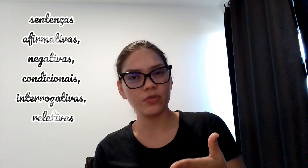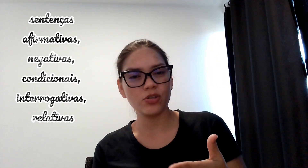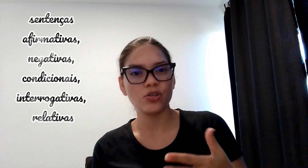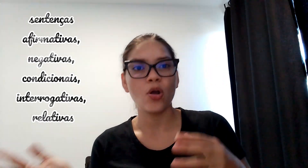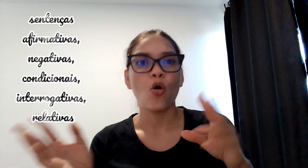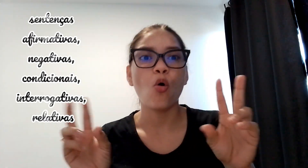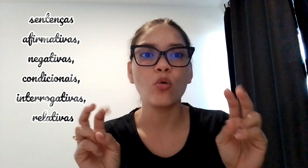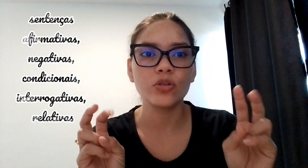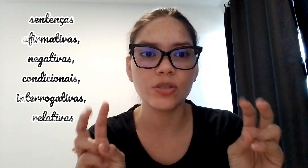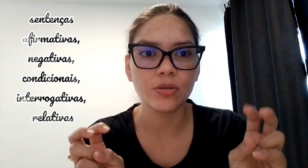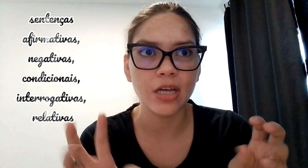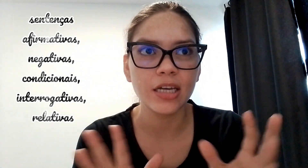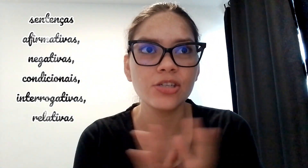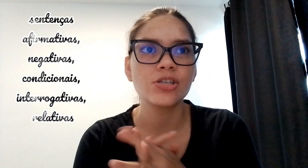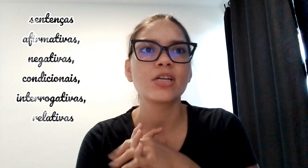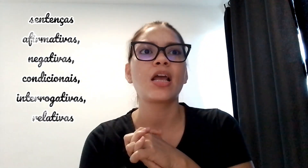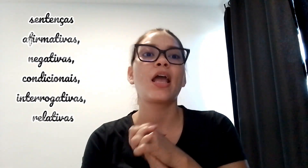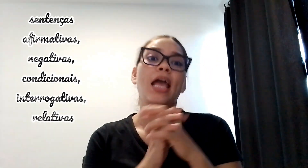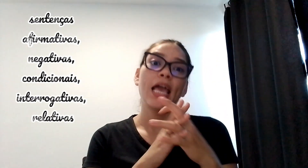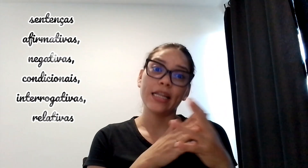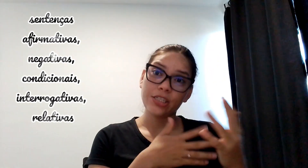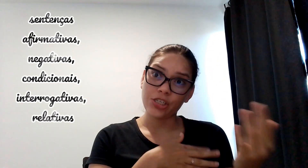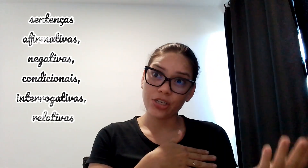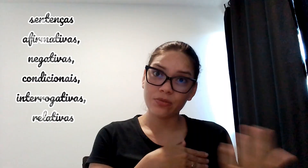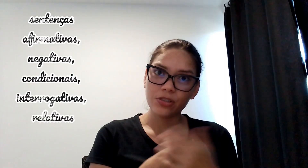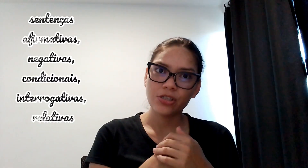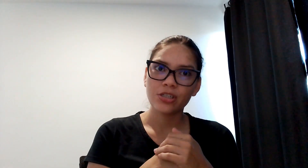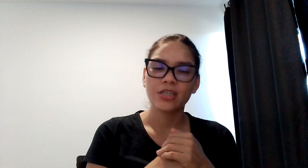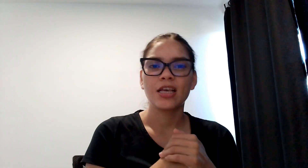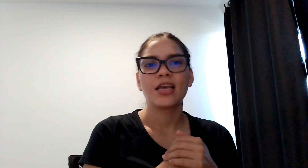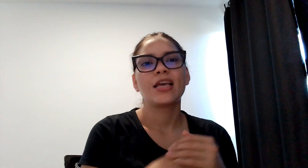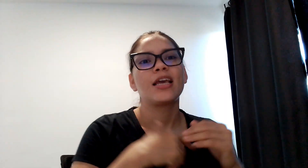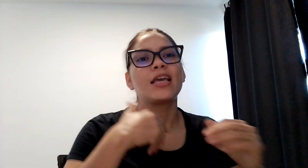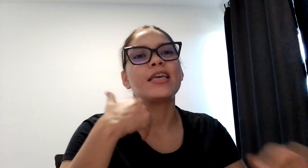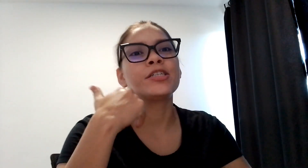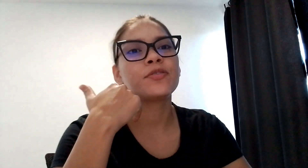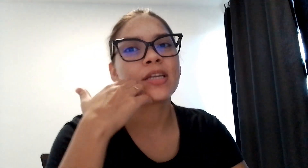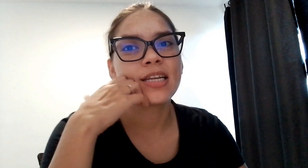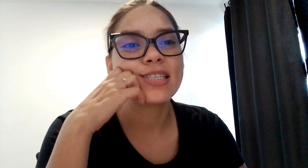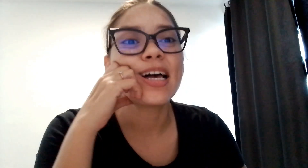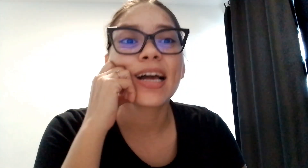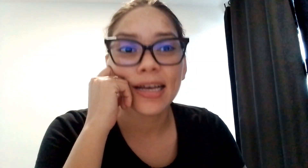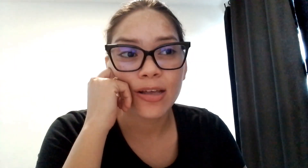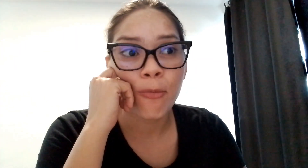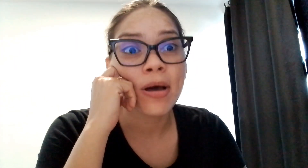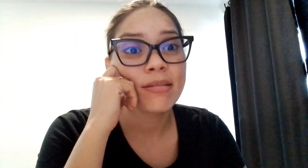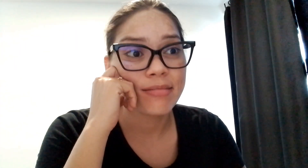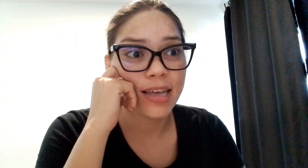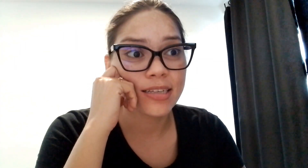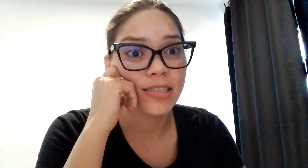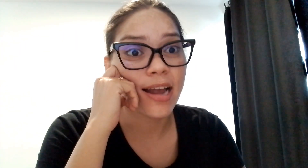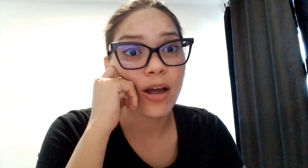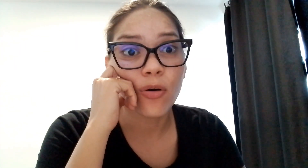afirmativas, condicionais, relativas, e a gente vai analisar cada uma delas agora.